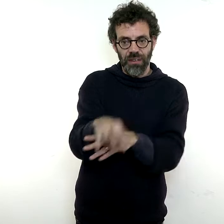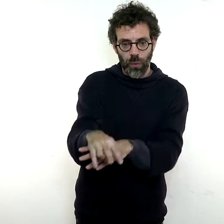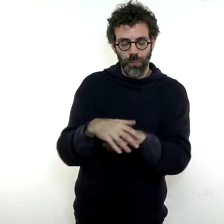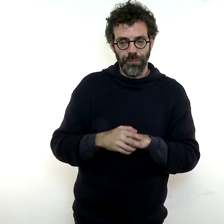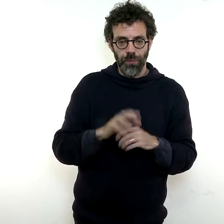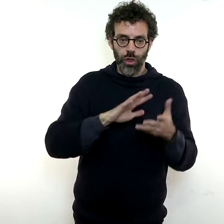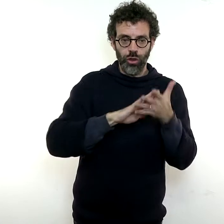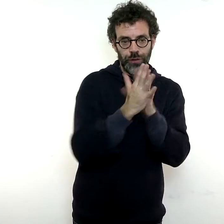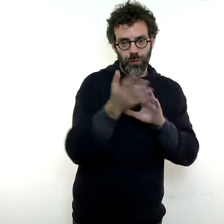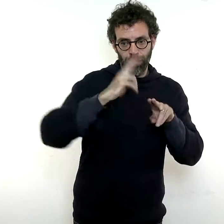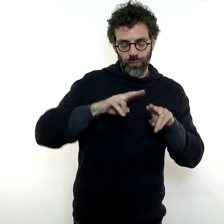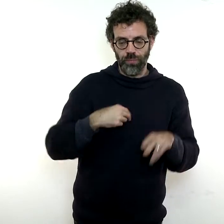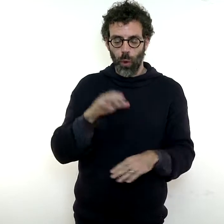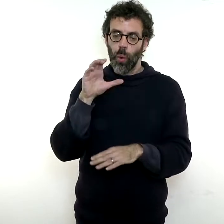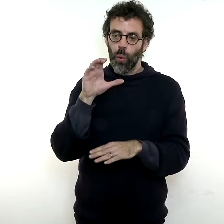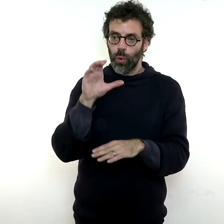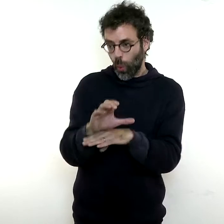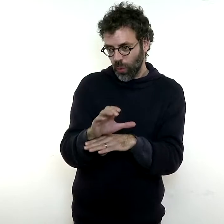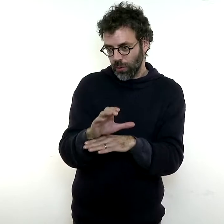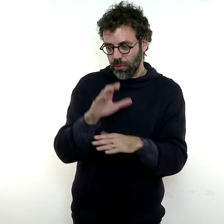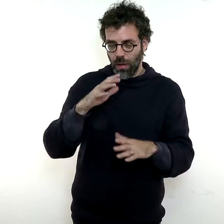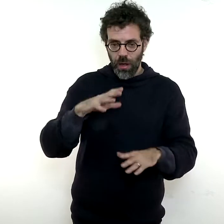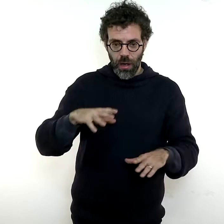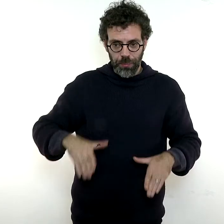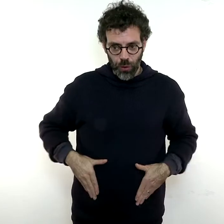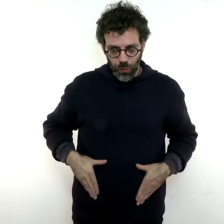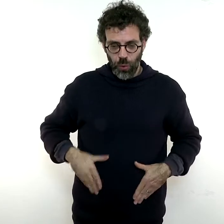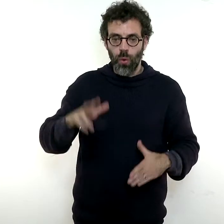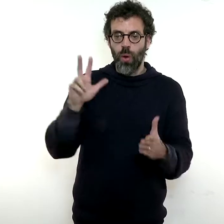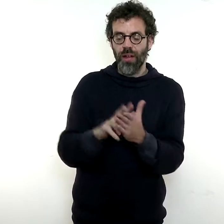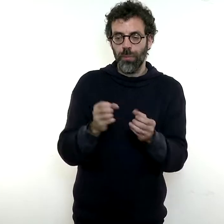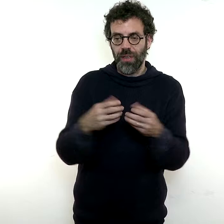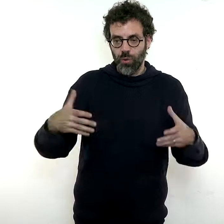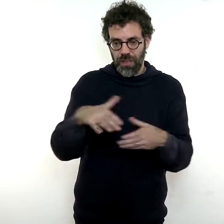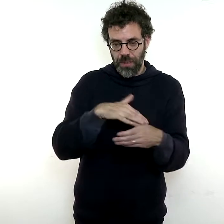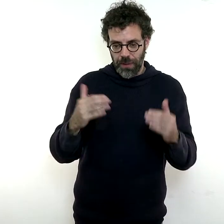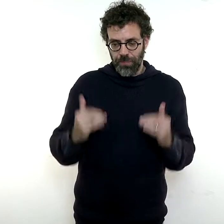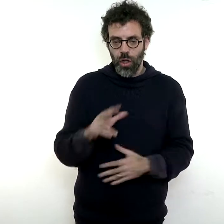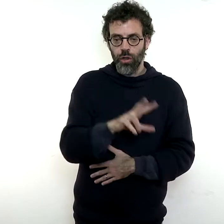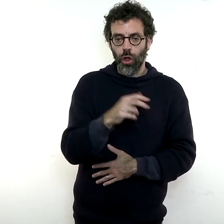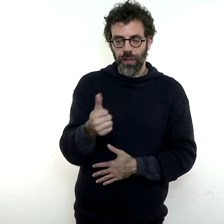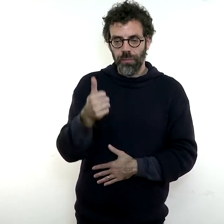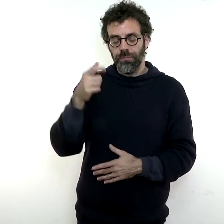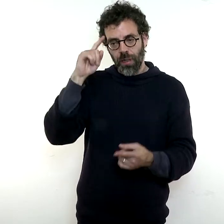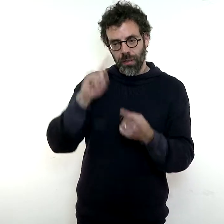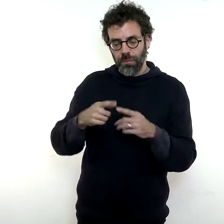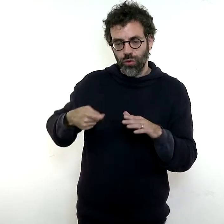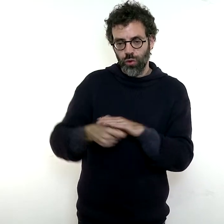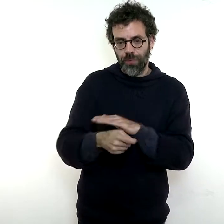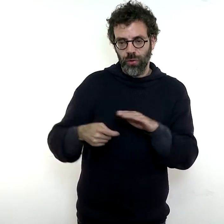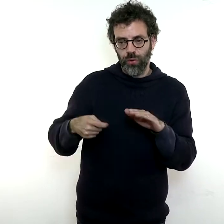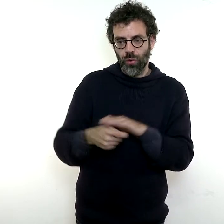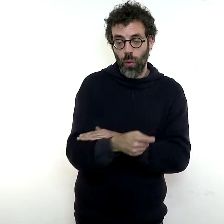Contre? Abstention? Adopté à l'unanimité. Affaire 31, il s'agit d'attribution de subventions dans le cadre de la